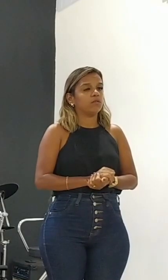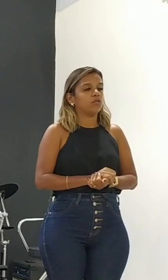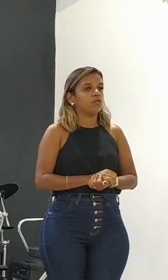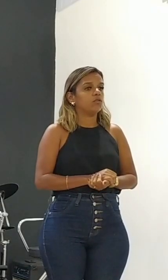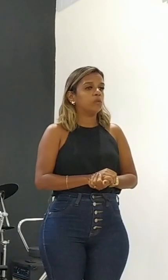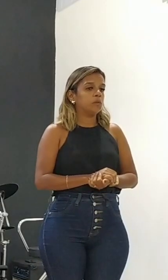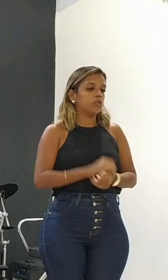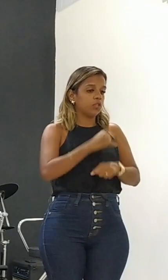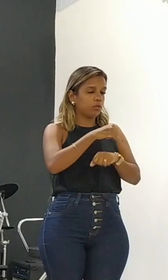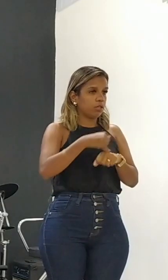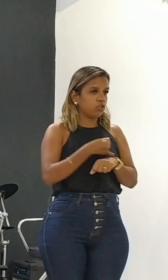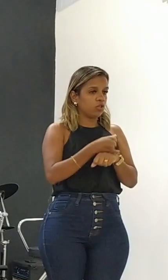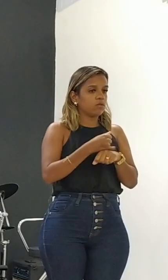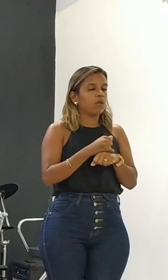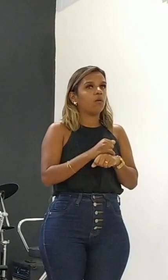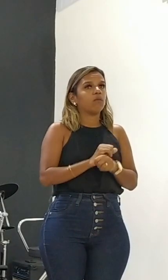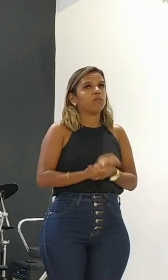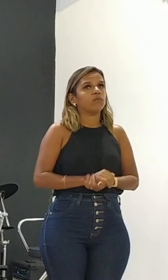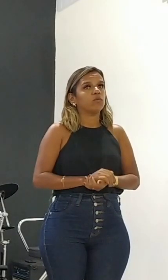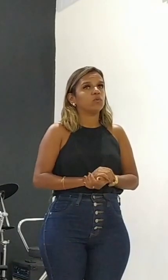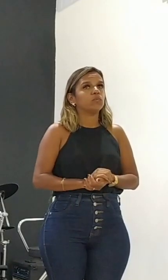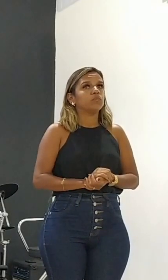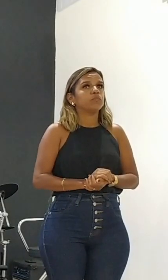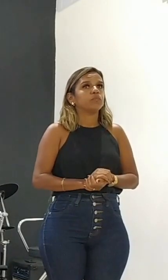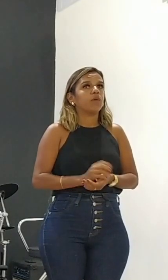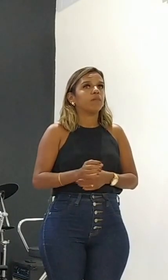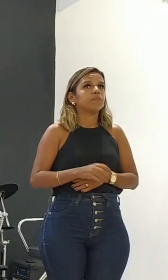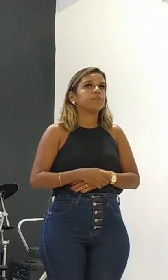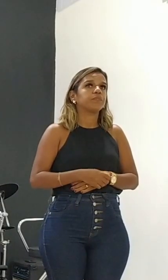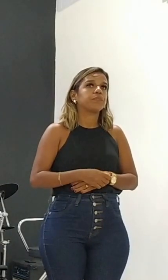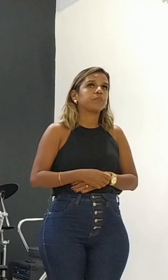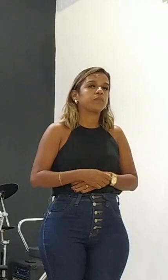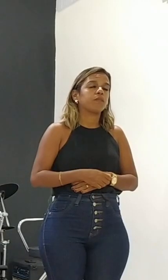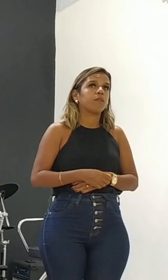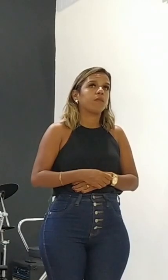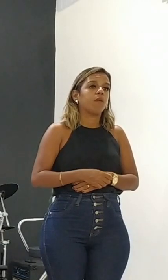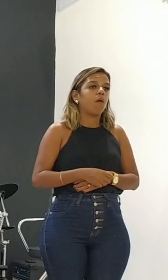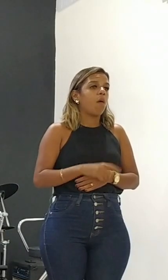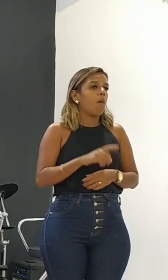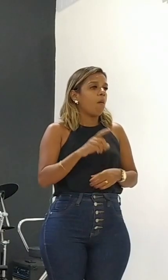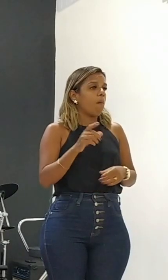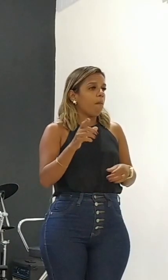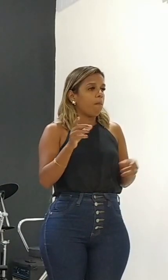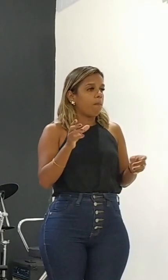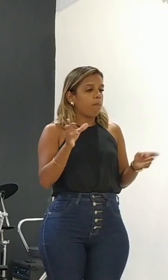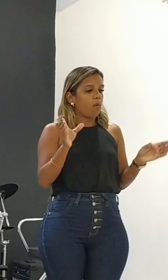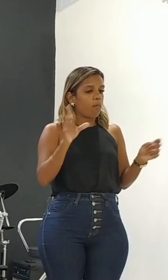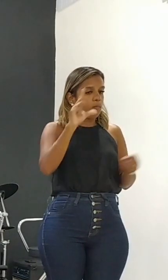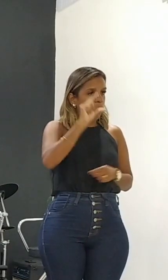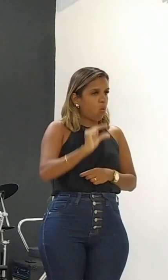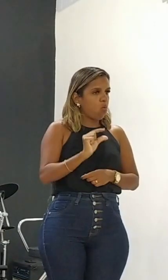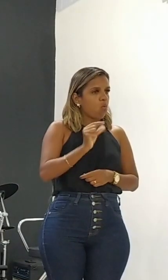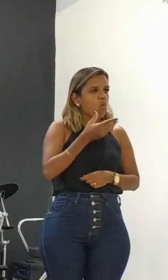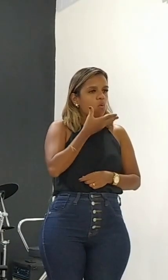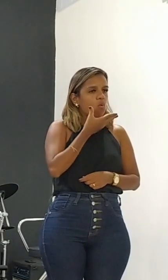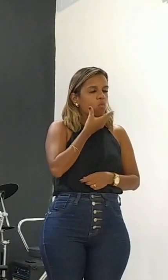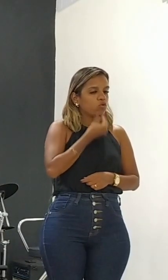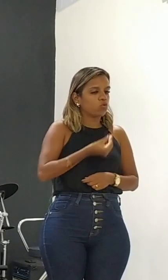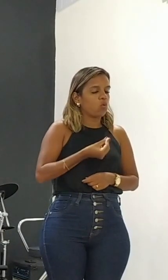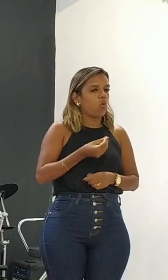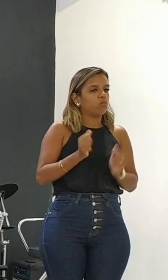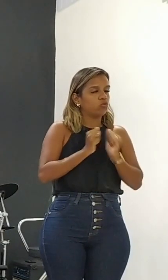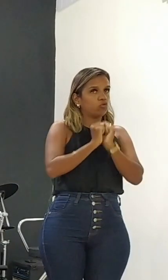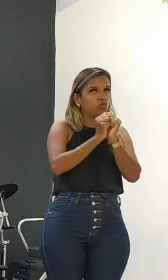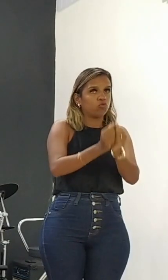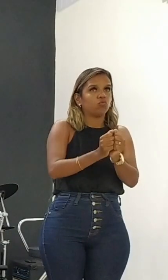levantou de noite, diz aqui, e poucos homens com ele, e não declarou a ninguém o que Deus